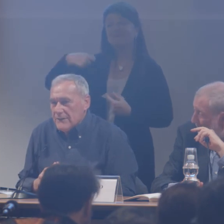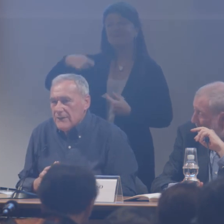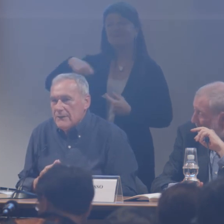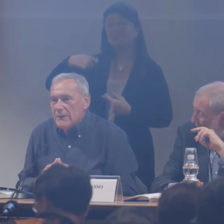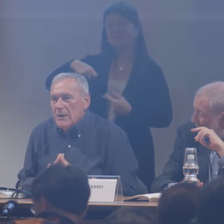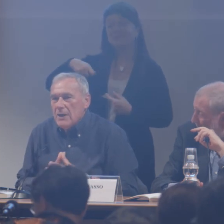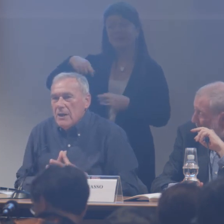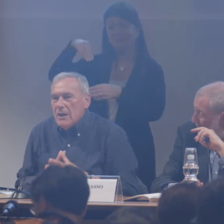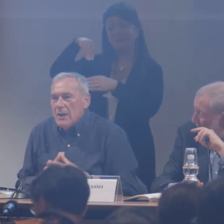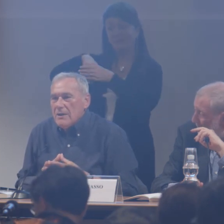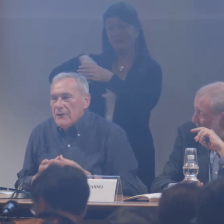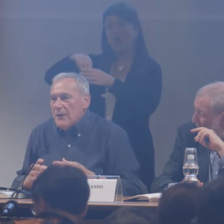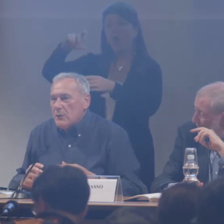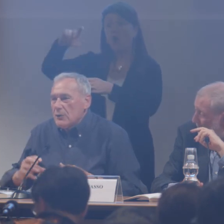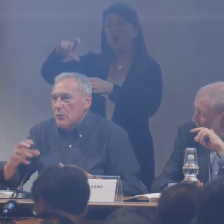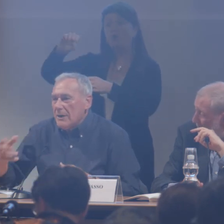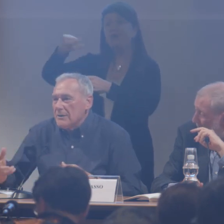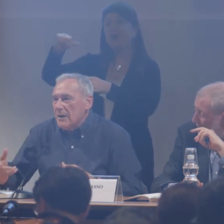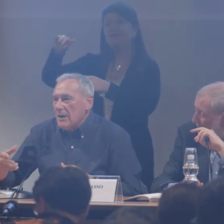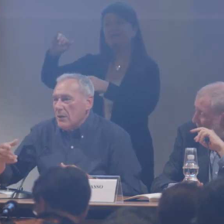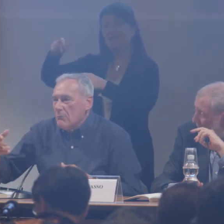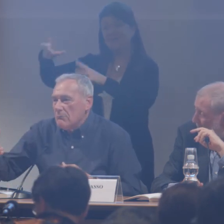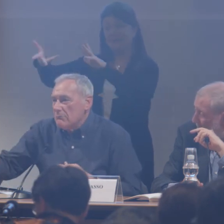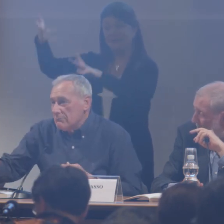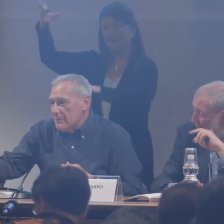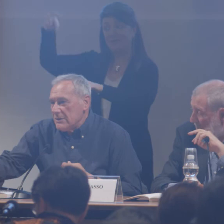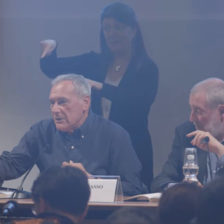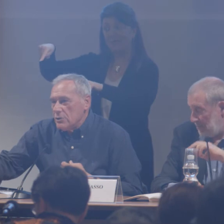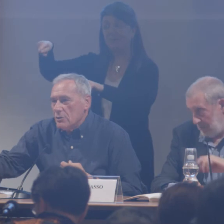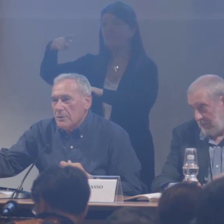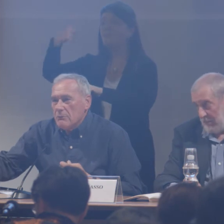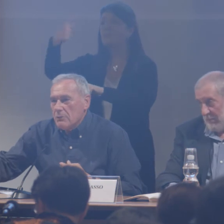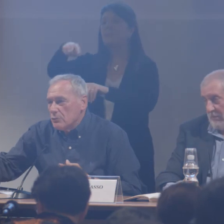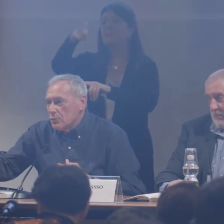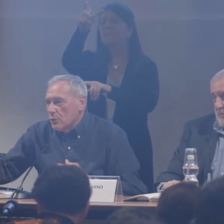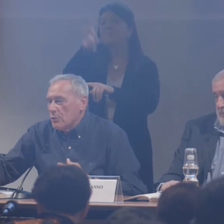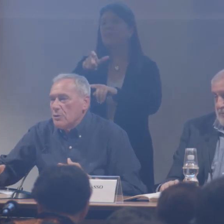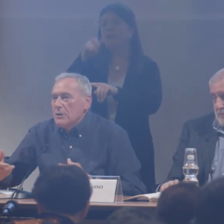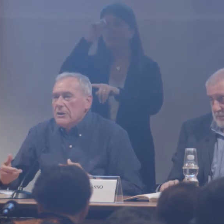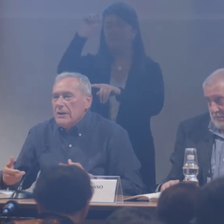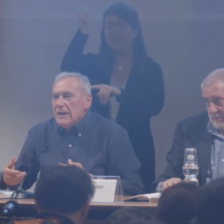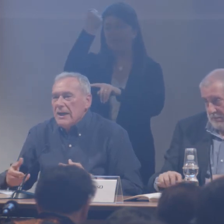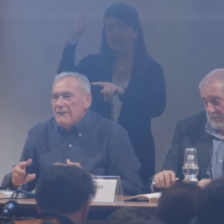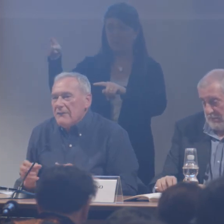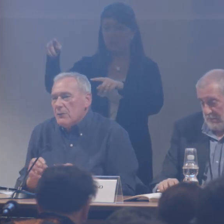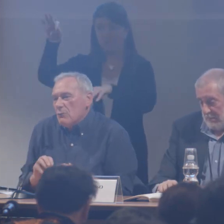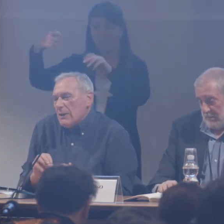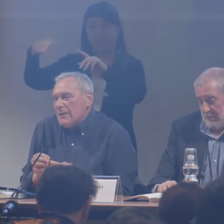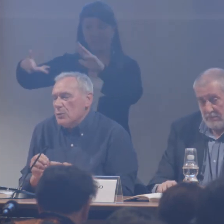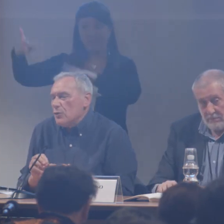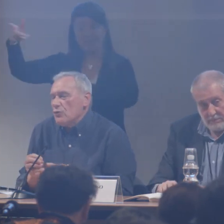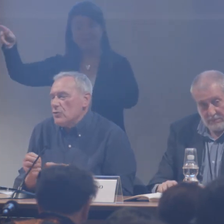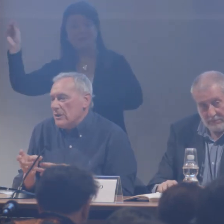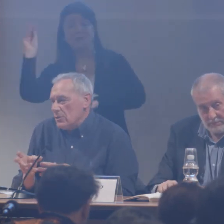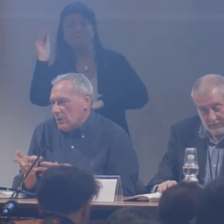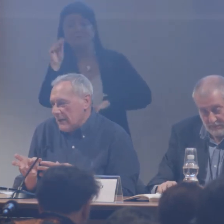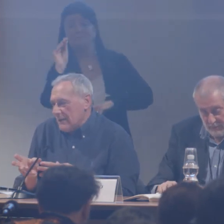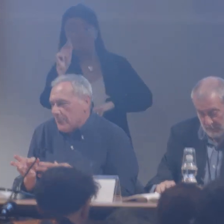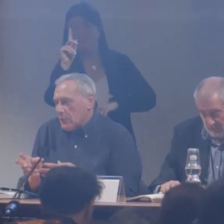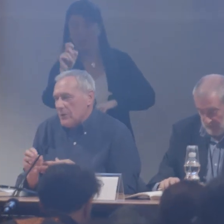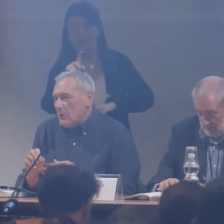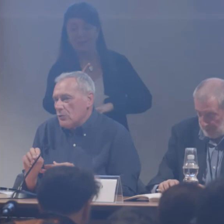Corte d'Assise, nel fare una domanda a un pentito come Contorno, aveva in qualche modo